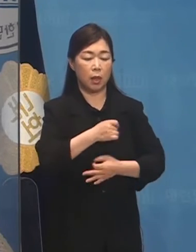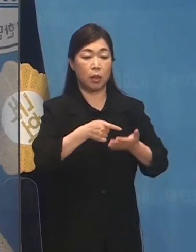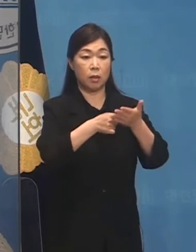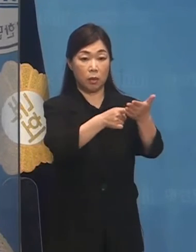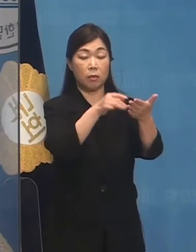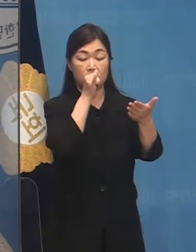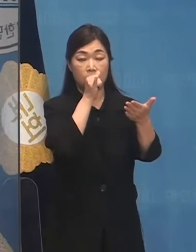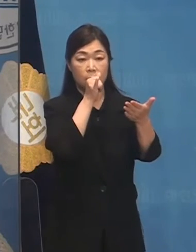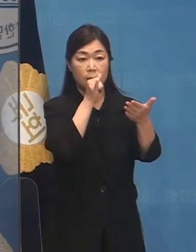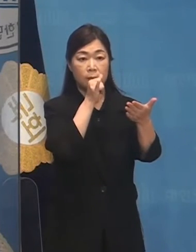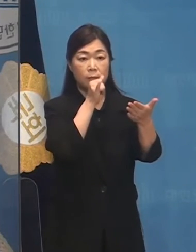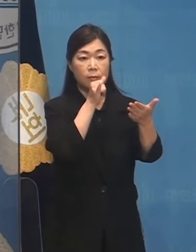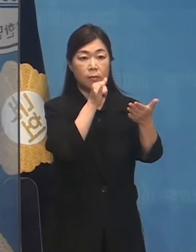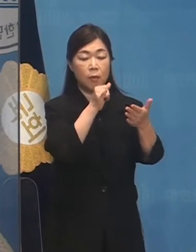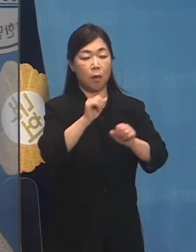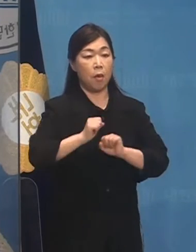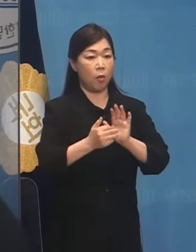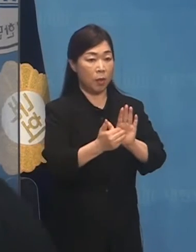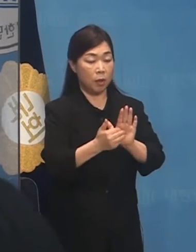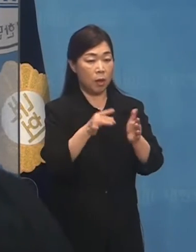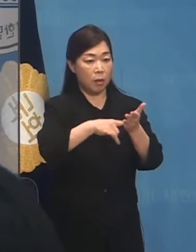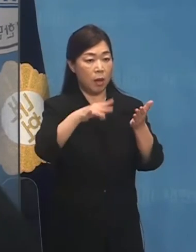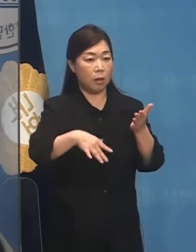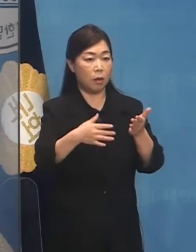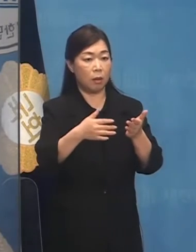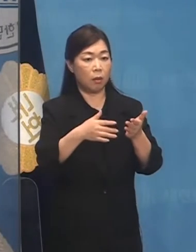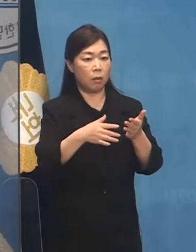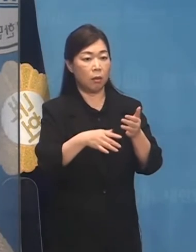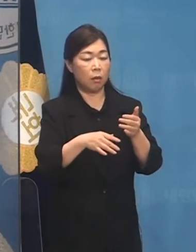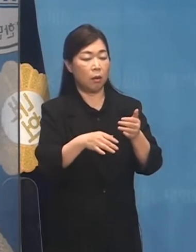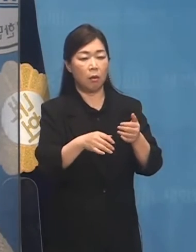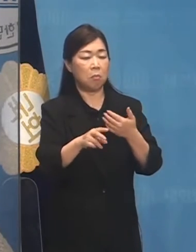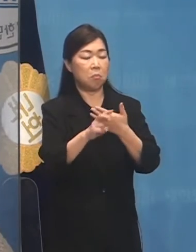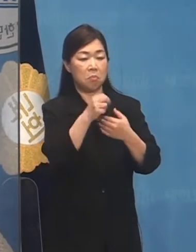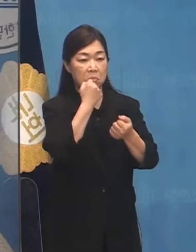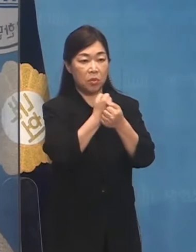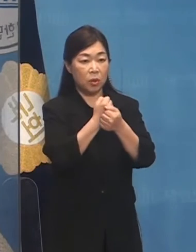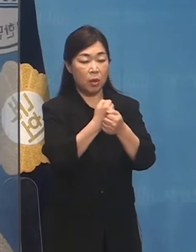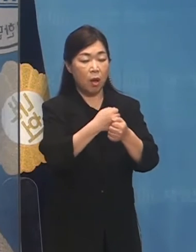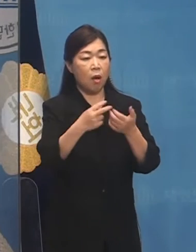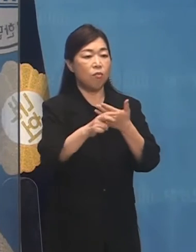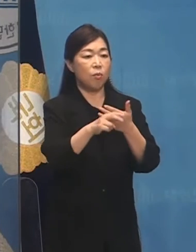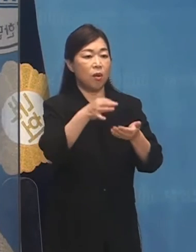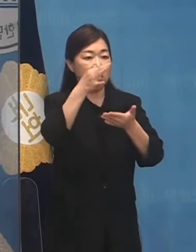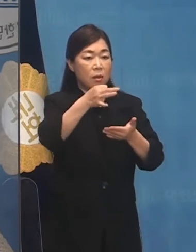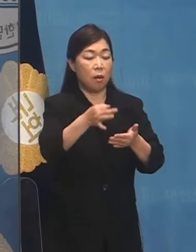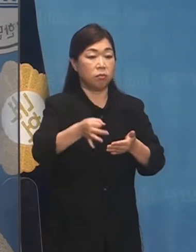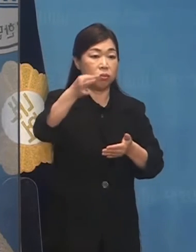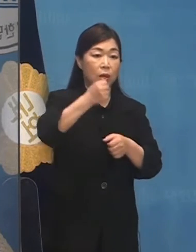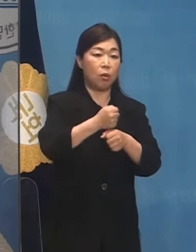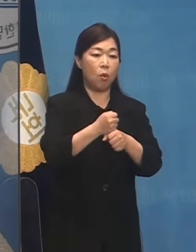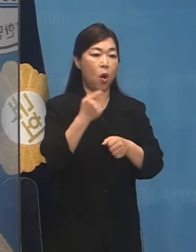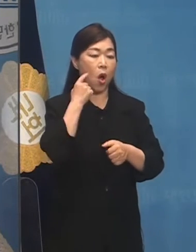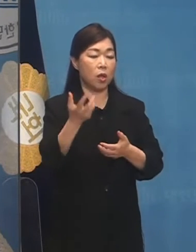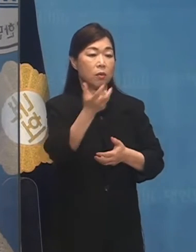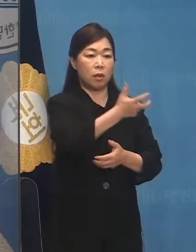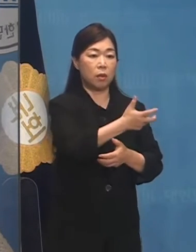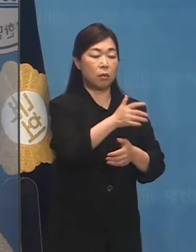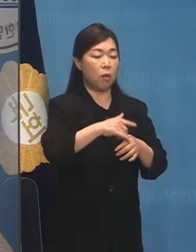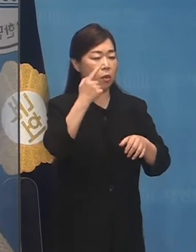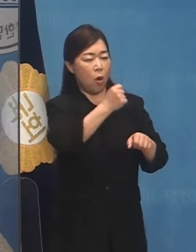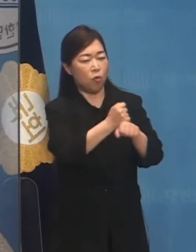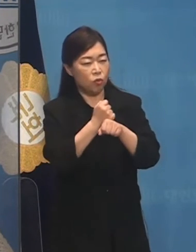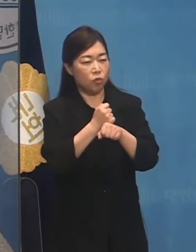제시를 한 적이 있죠. 경영 기피, 세금 탈루, 불법적 재산 증식, 위장 전입, 연구